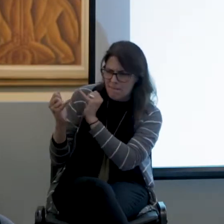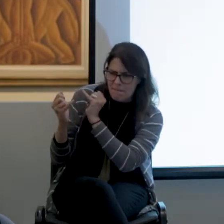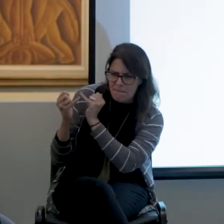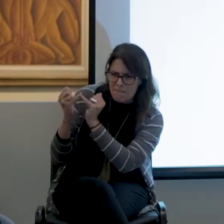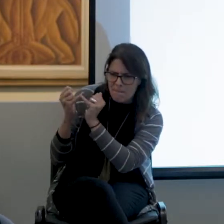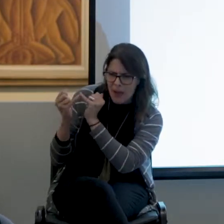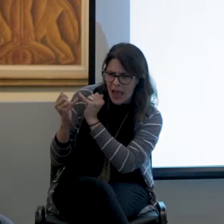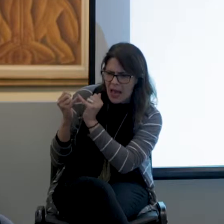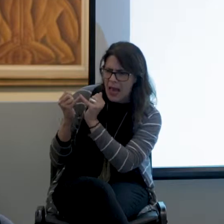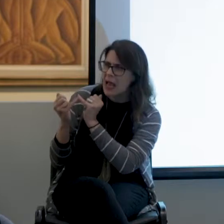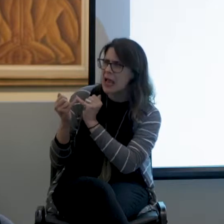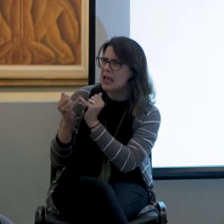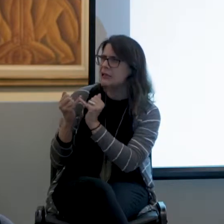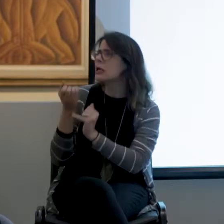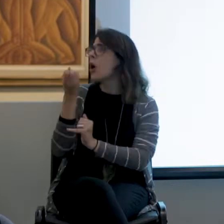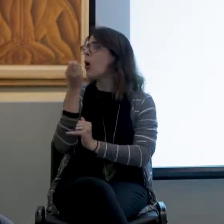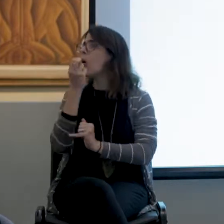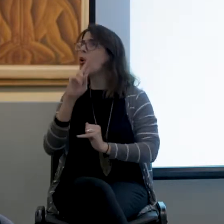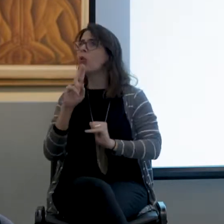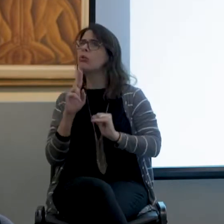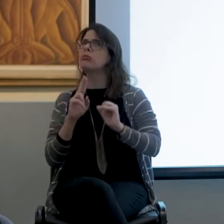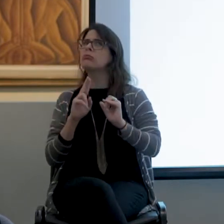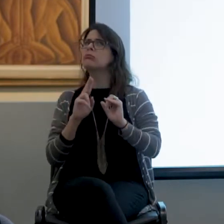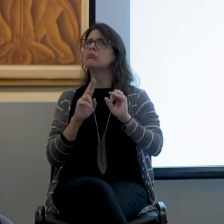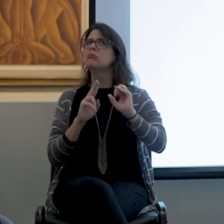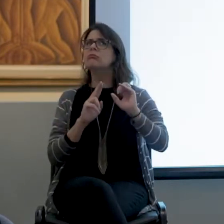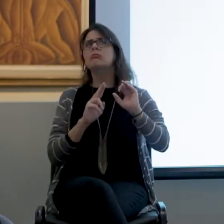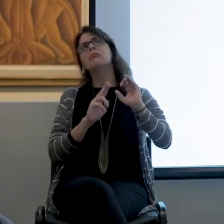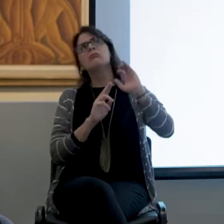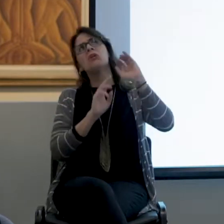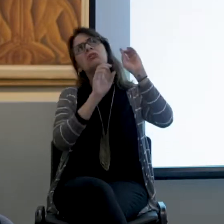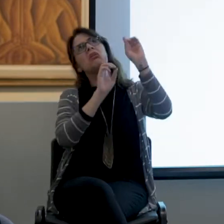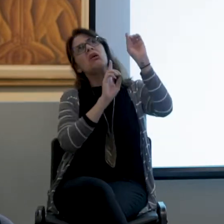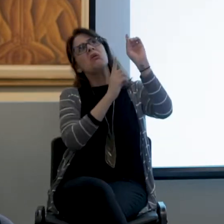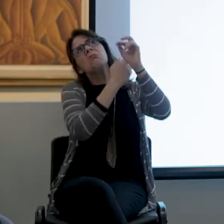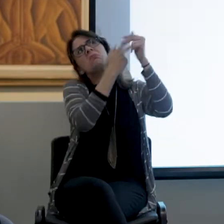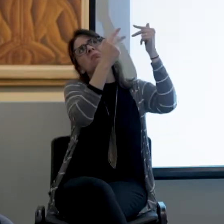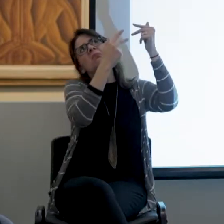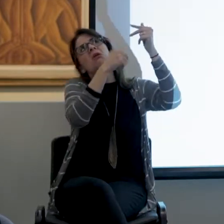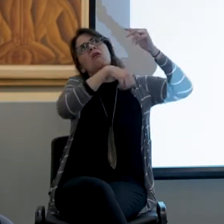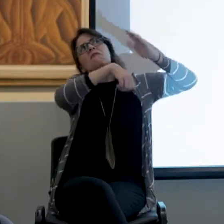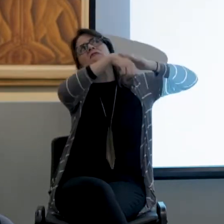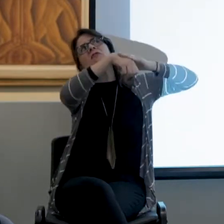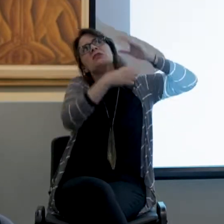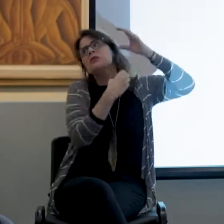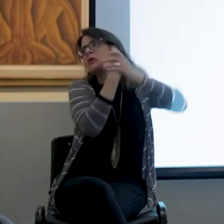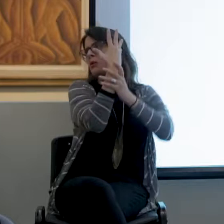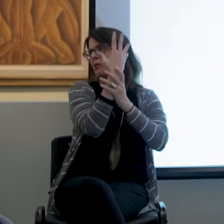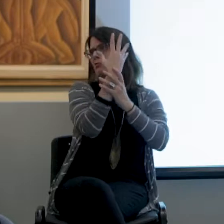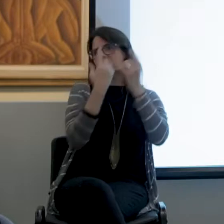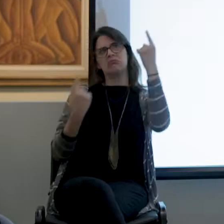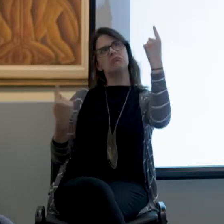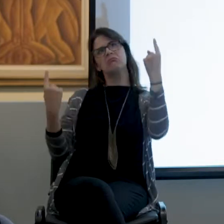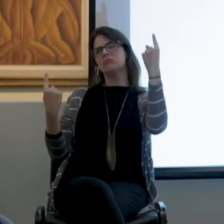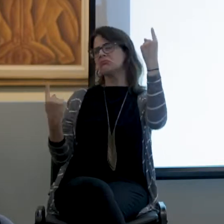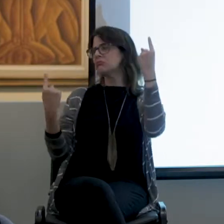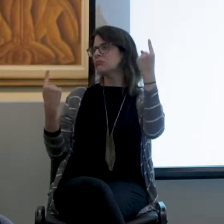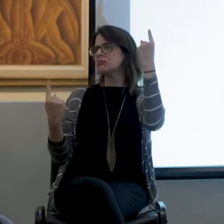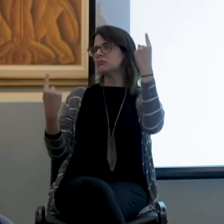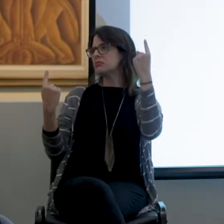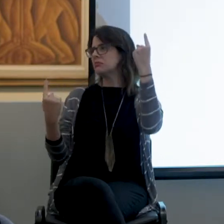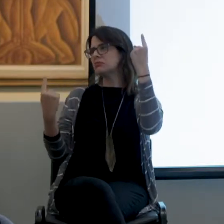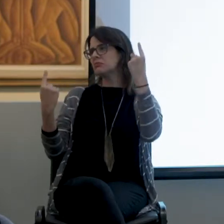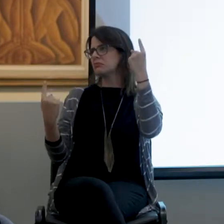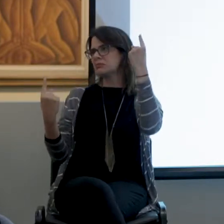que criou as coisas, dá para entender isso? Ou elas ficam nos convidando a exercer os nossos, como eles